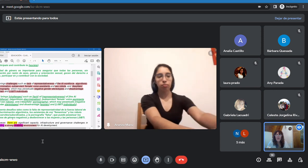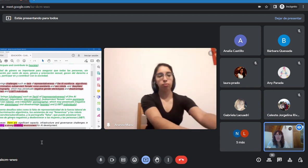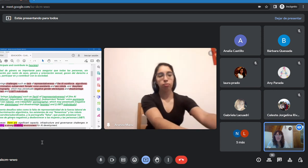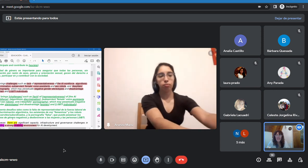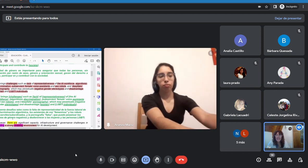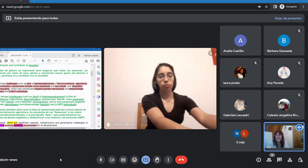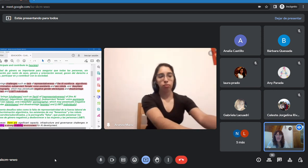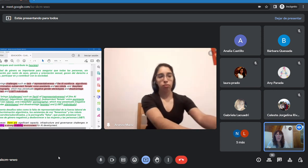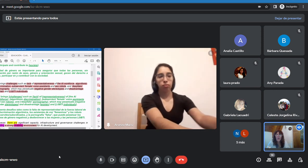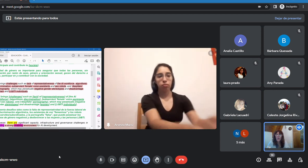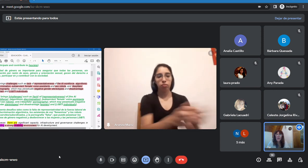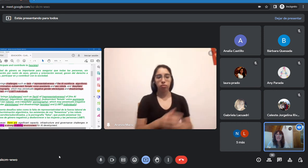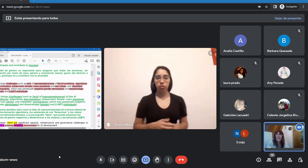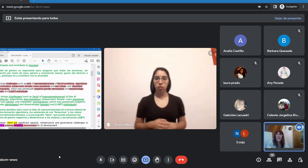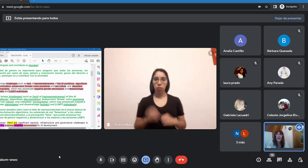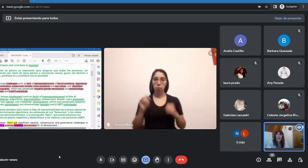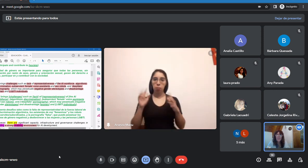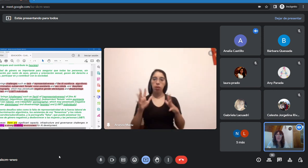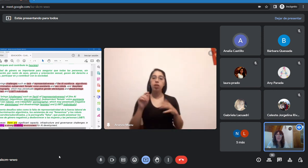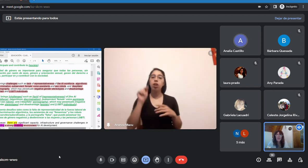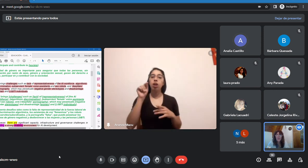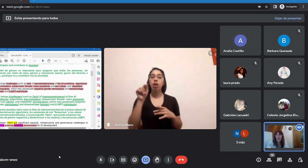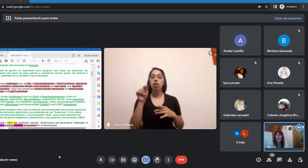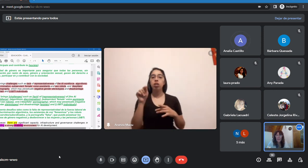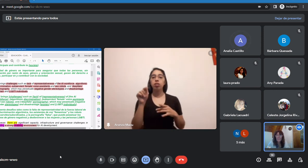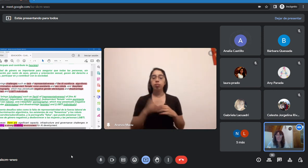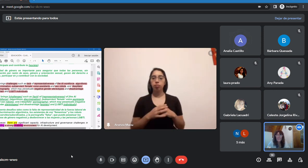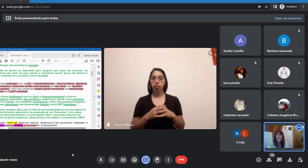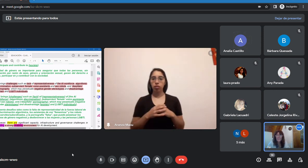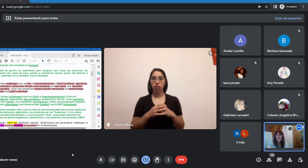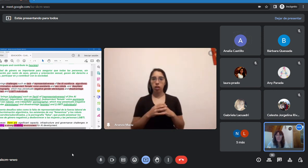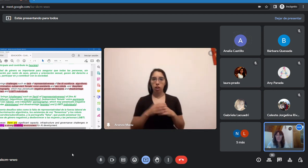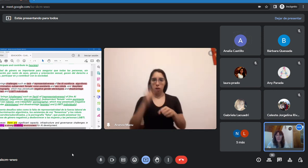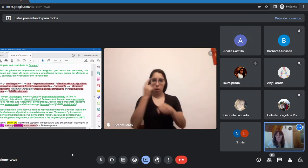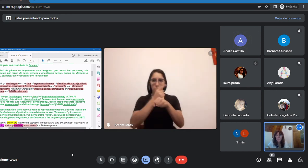Ahora lo vamos a analizar. Bueno, ¿cuál sería el primer bloque?